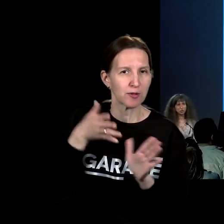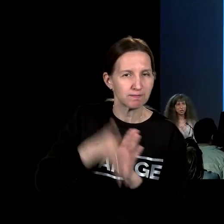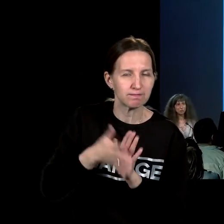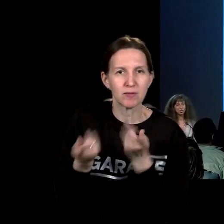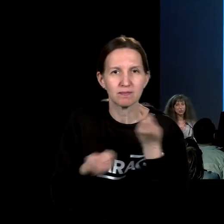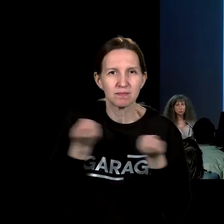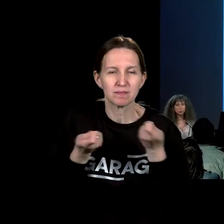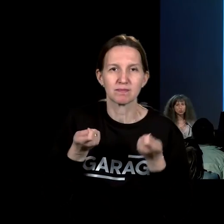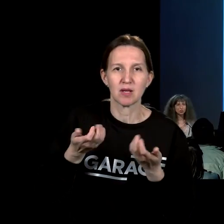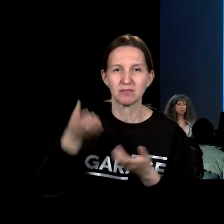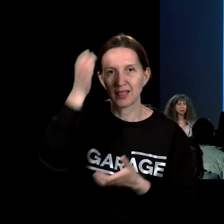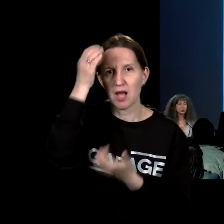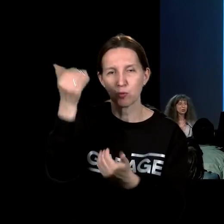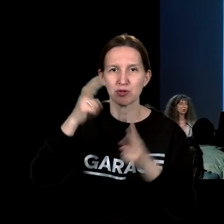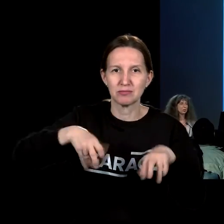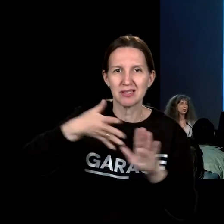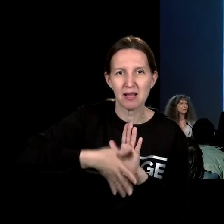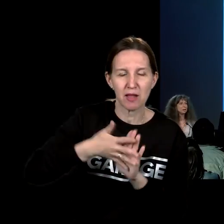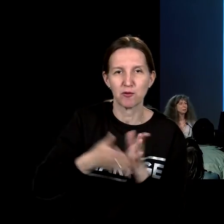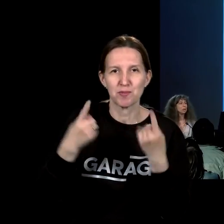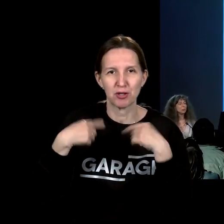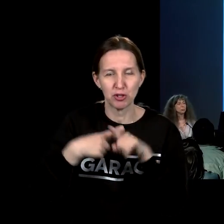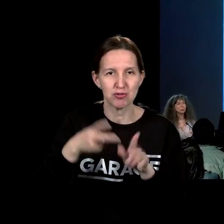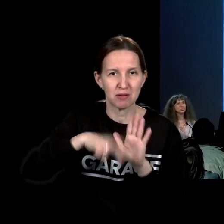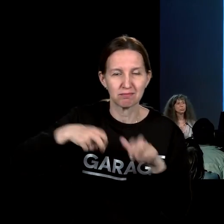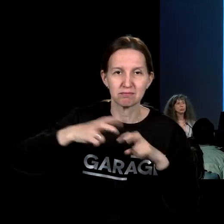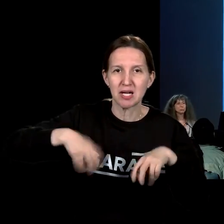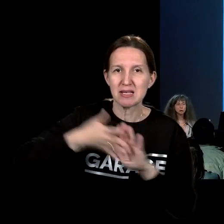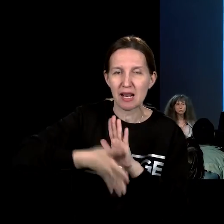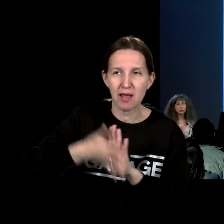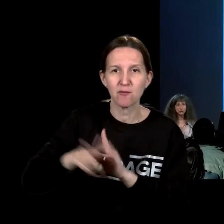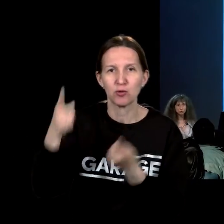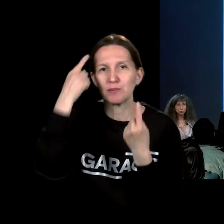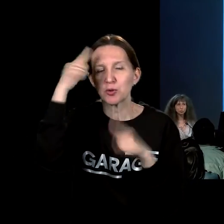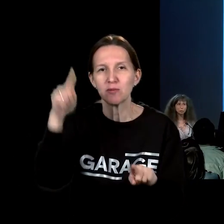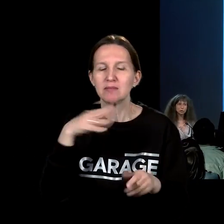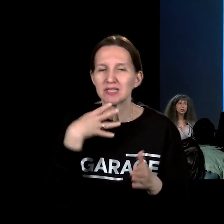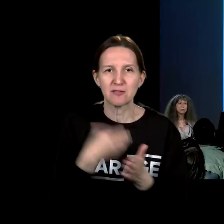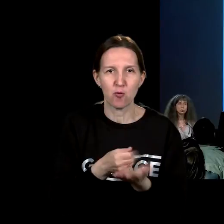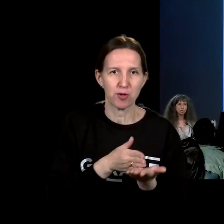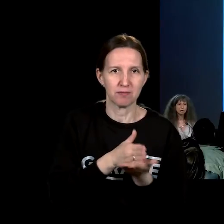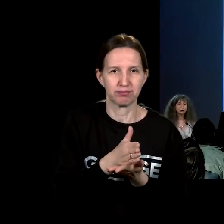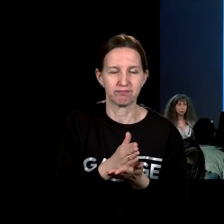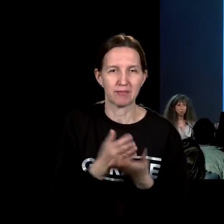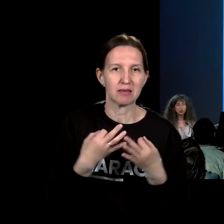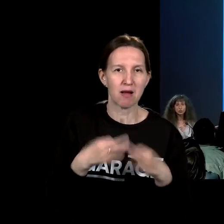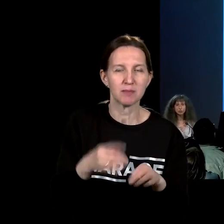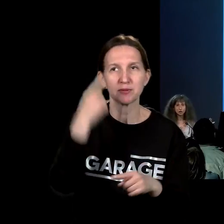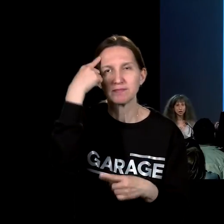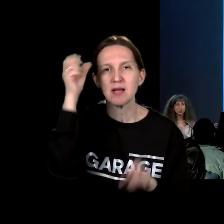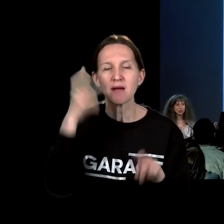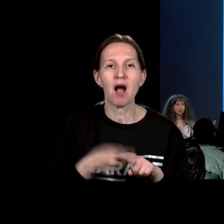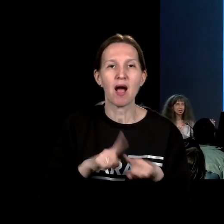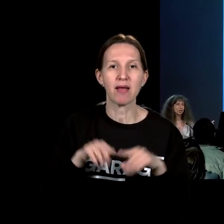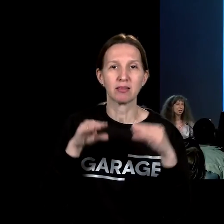дотошным, по крайней мере, научно-техническим исследованиям. Он придумывает свой тип транспорта, он придумывает, каким образом эта летающая тарелка